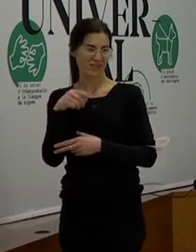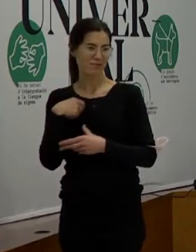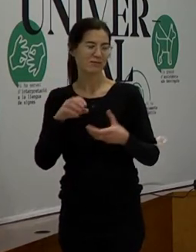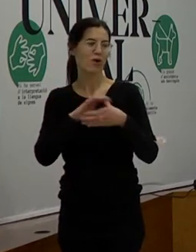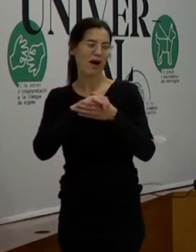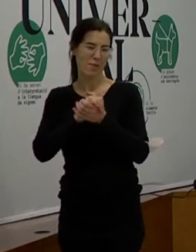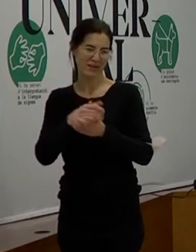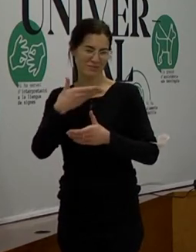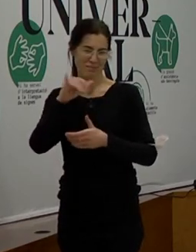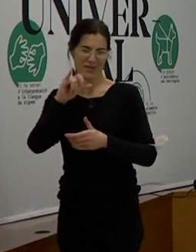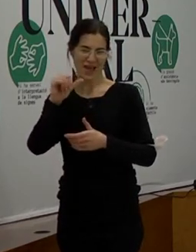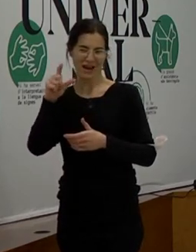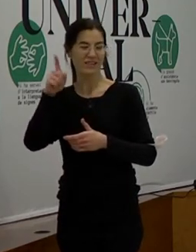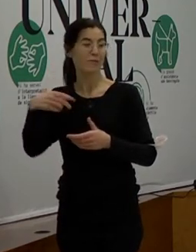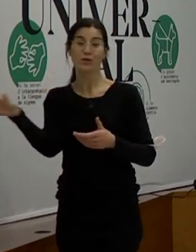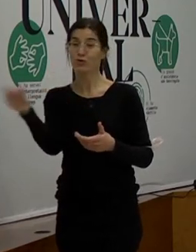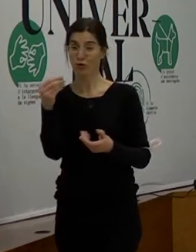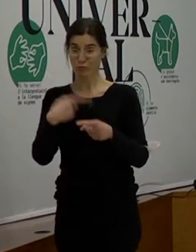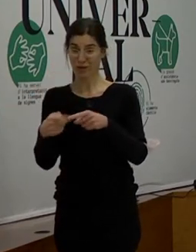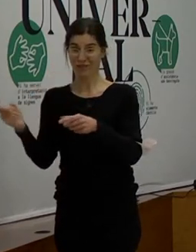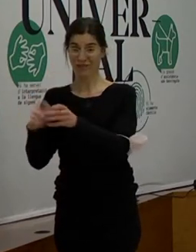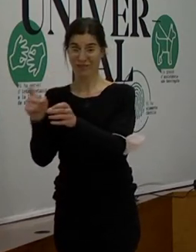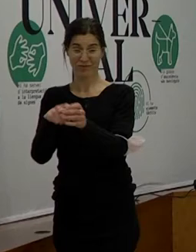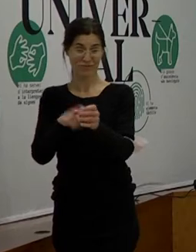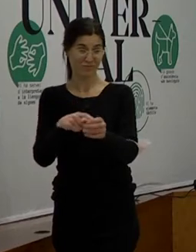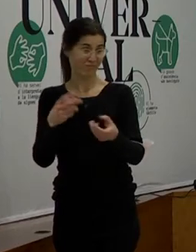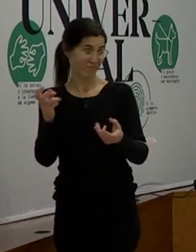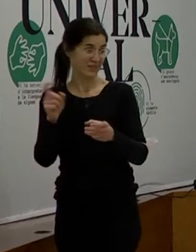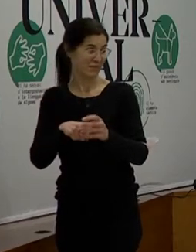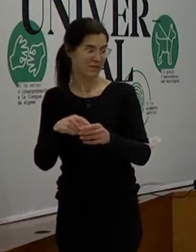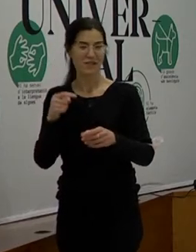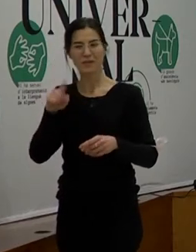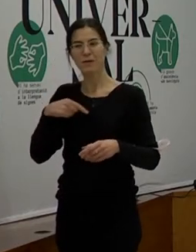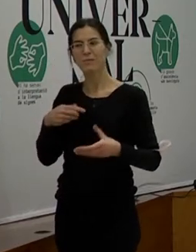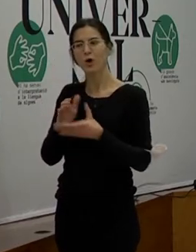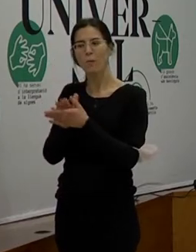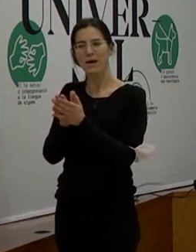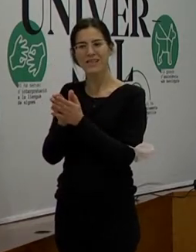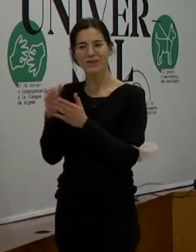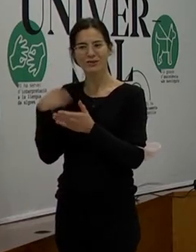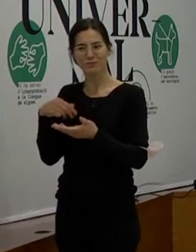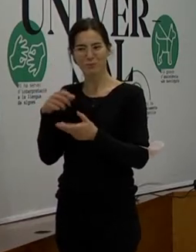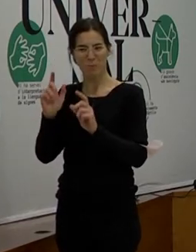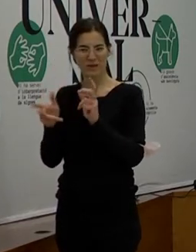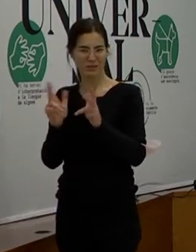l'Anna també, a vosaltres per assistir aquí, vale? Als meus companys del País Basc, Caixo